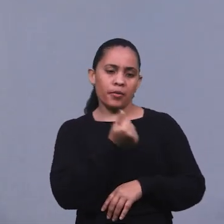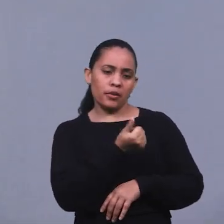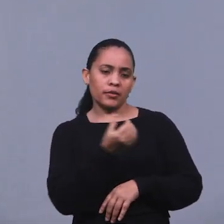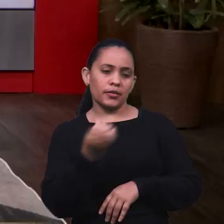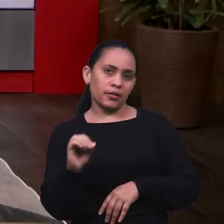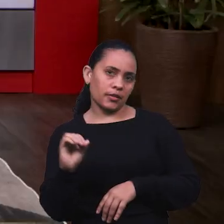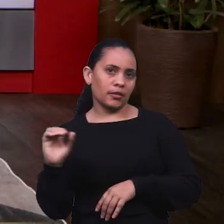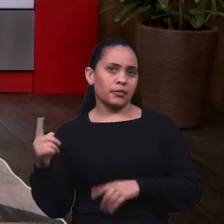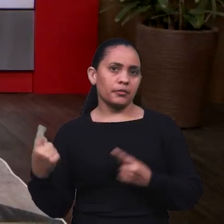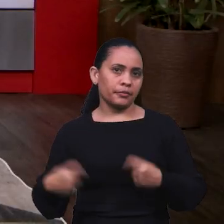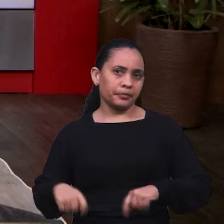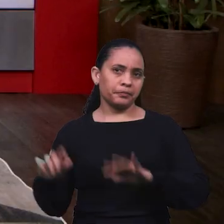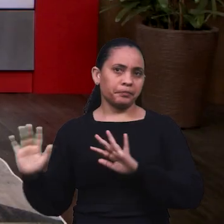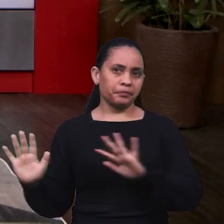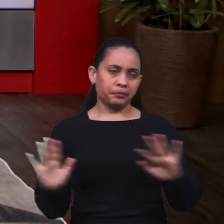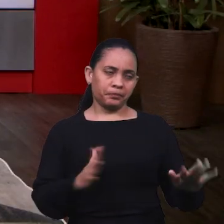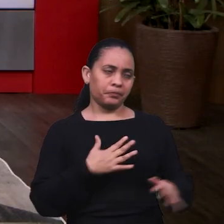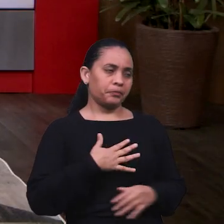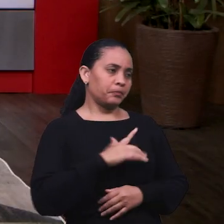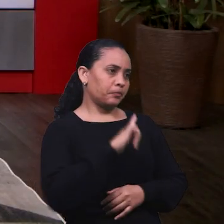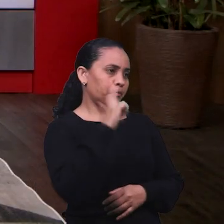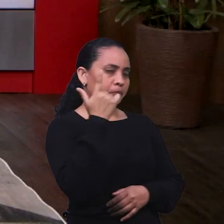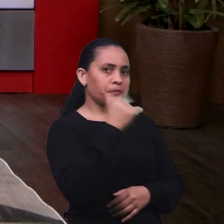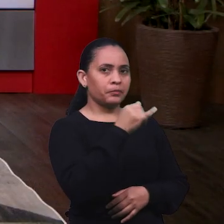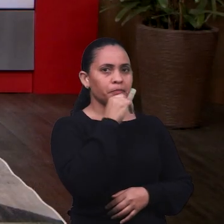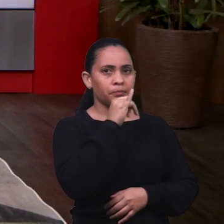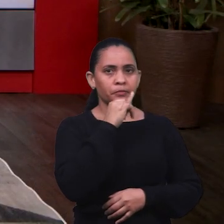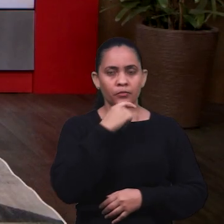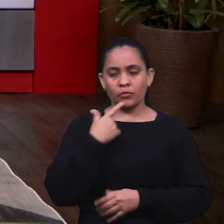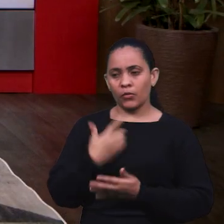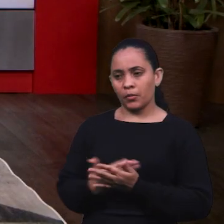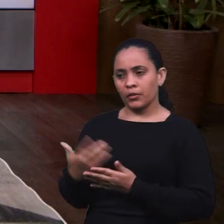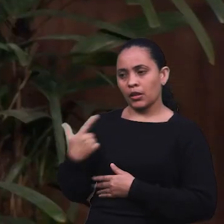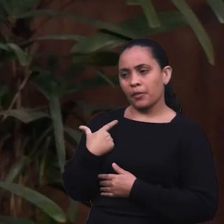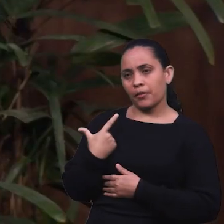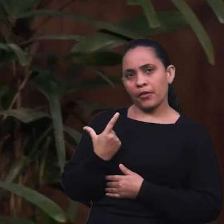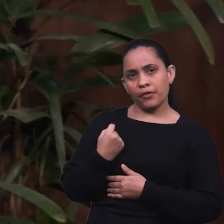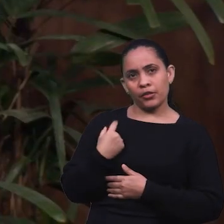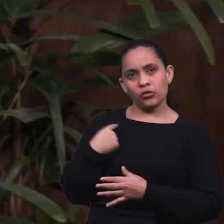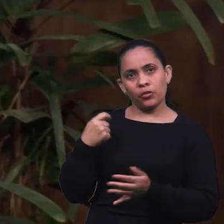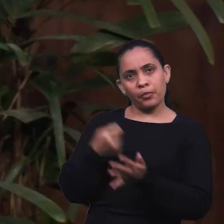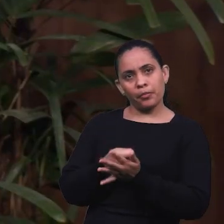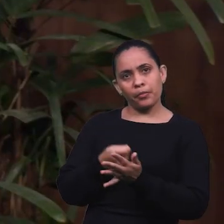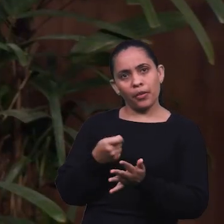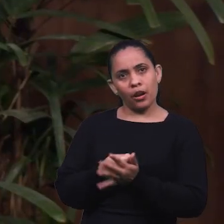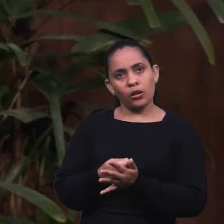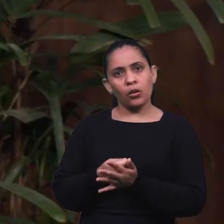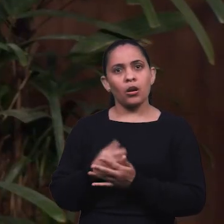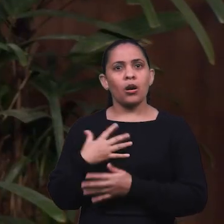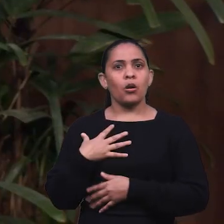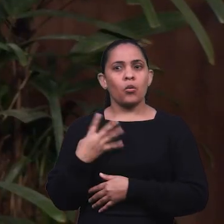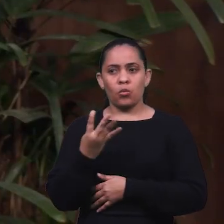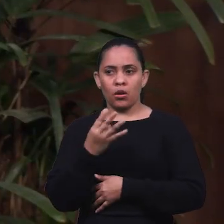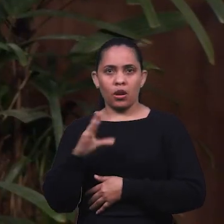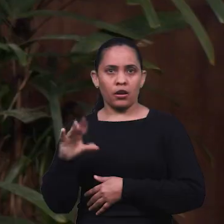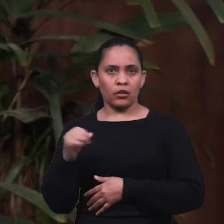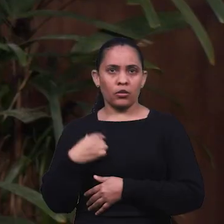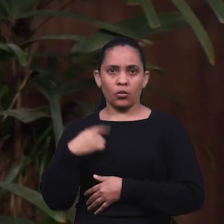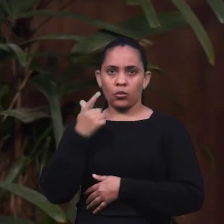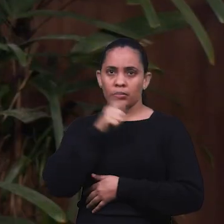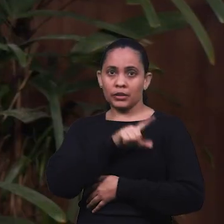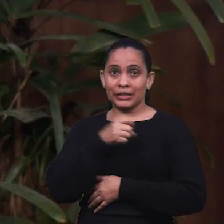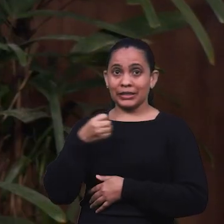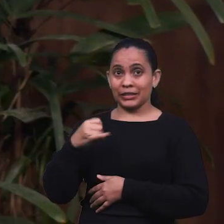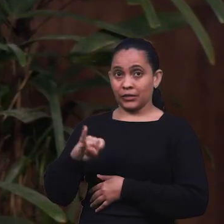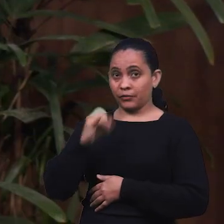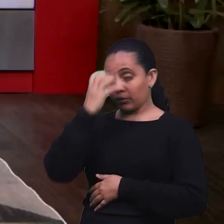60. E Isso é bom. igual você deu um exemplo, se eu comecei a trabalhar com 20 e já pago desde os 20 aos 40, eu consigo me